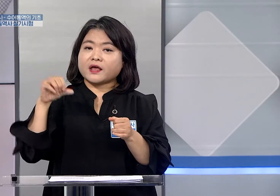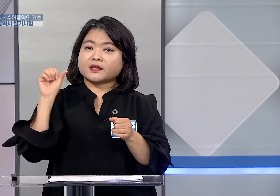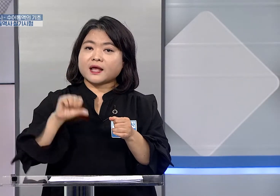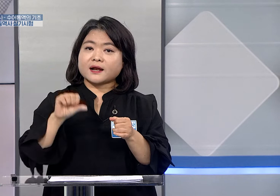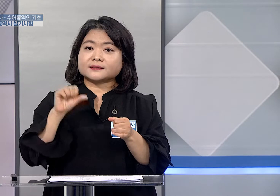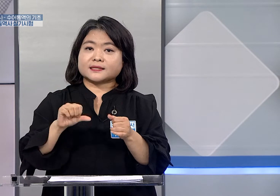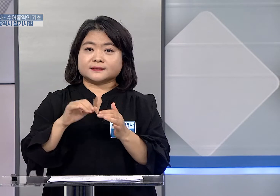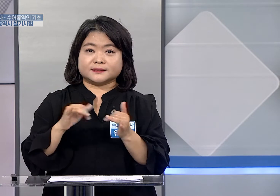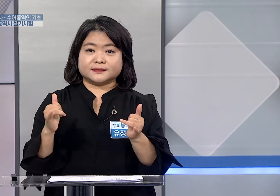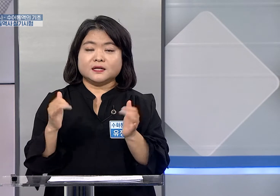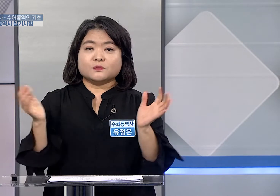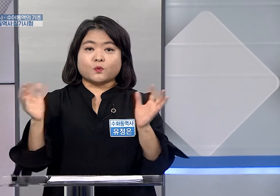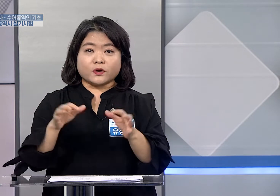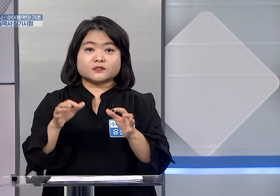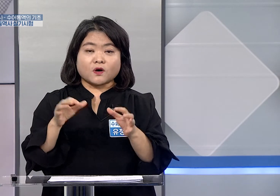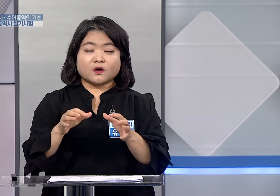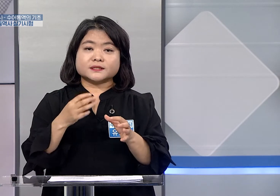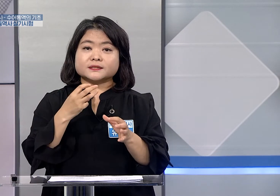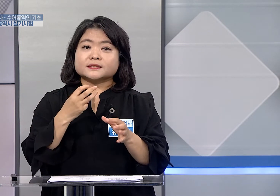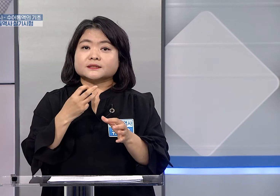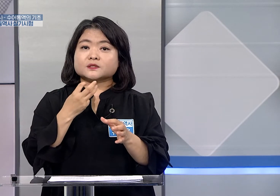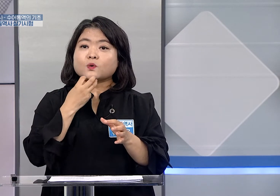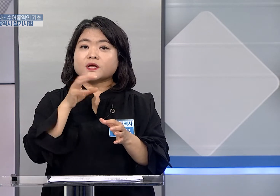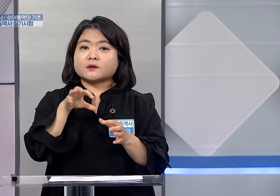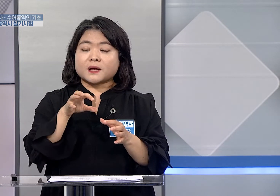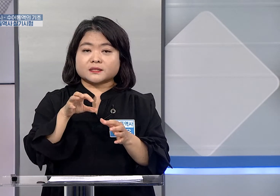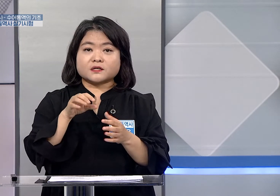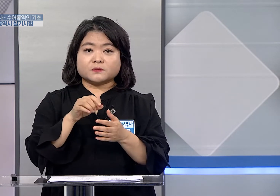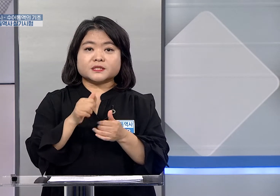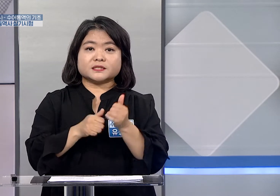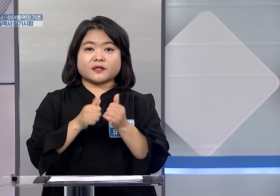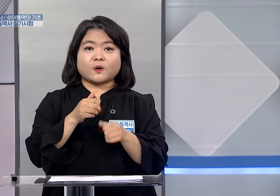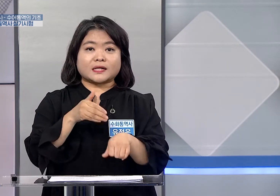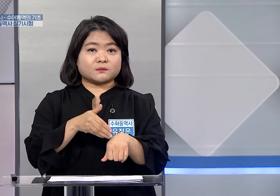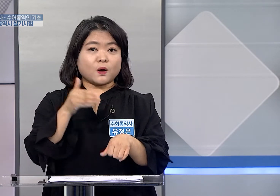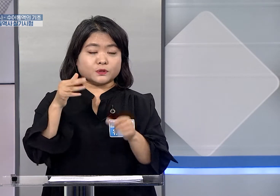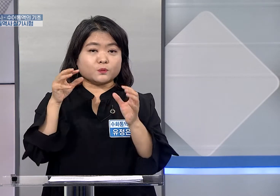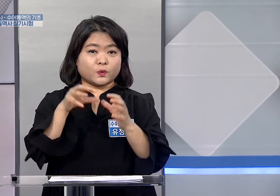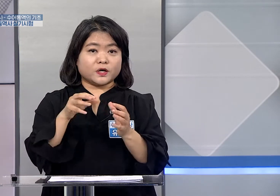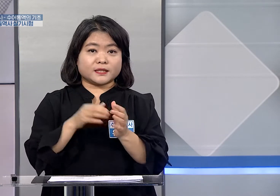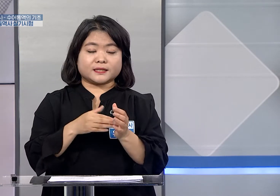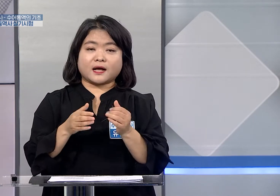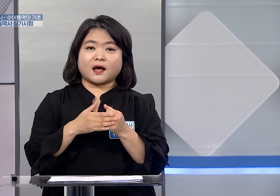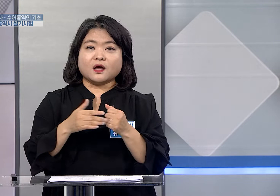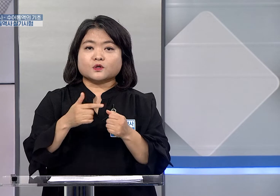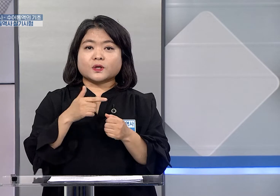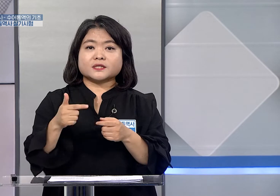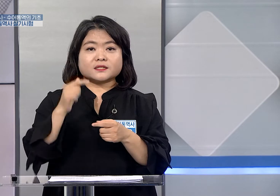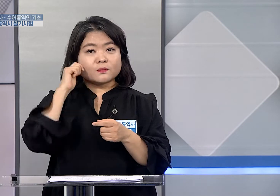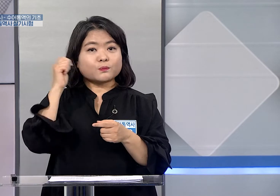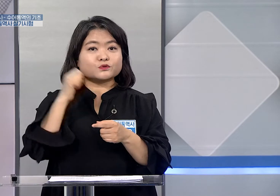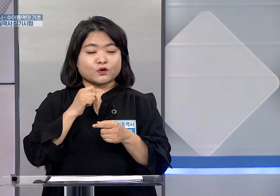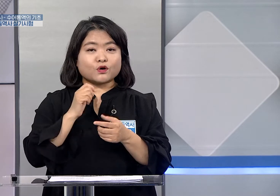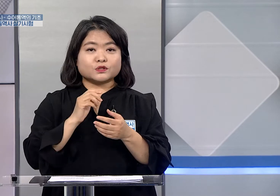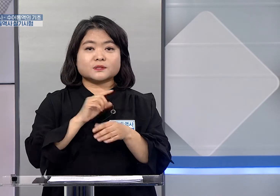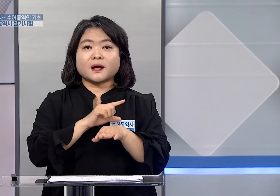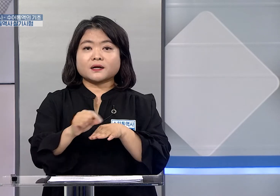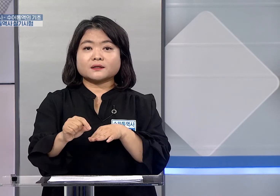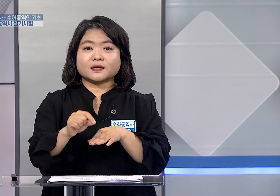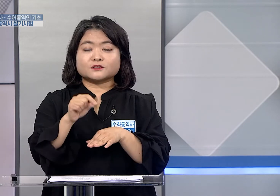전해의 탈락자들 모여서 서울에서만 시험을 치는데요. 아침 9시 모여야 되니까 굉장히 새벽부터 지방 같은